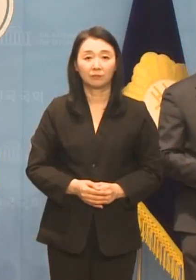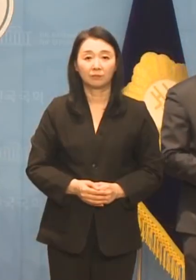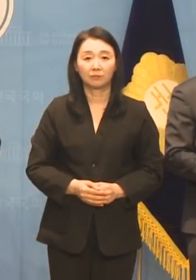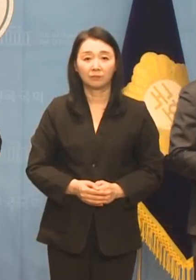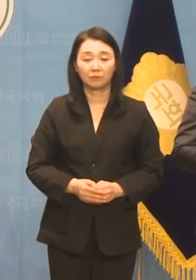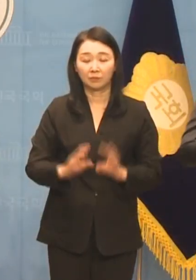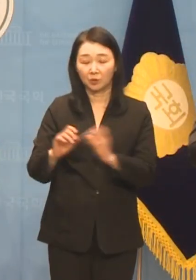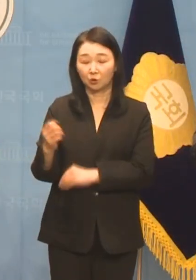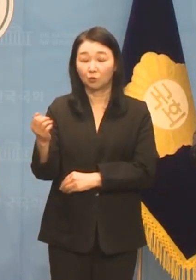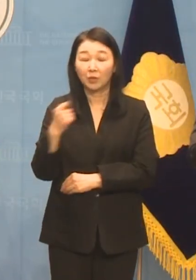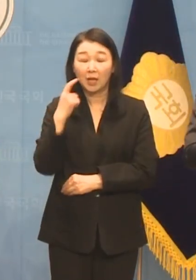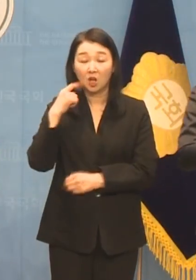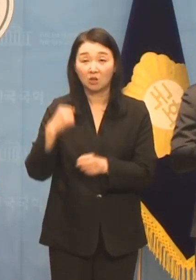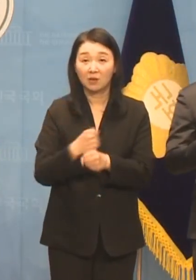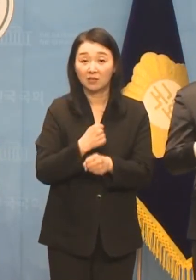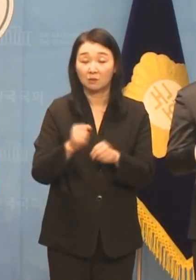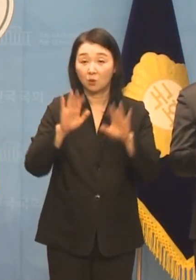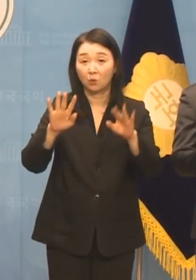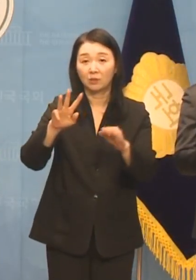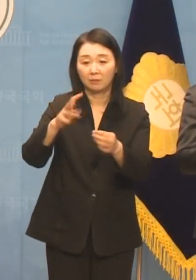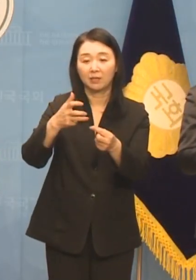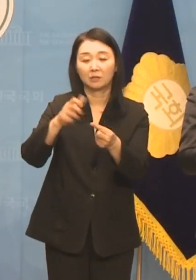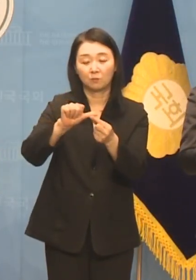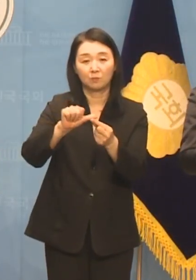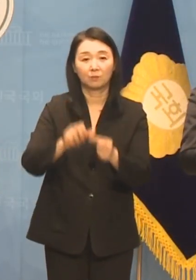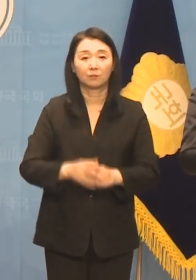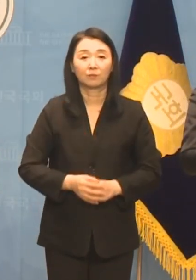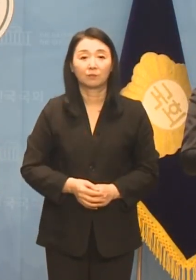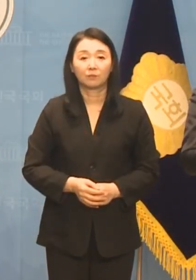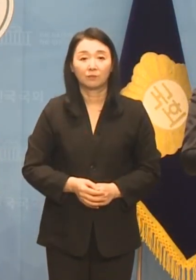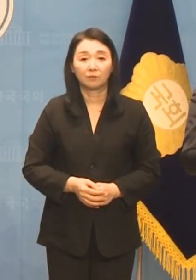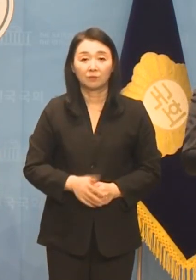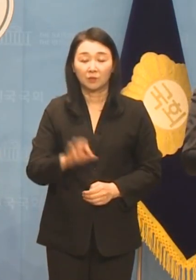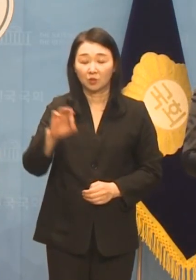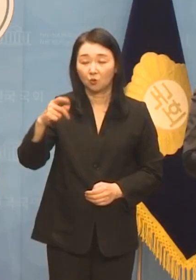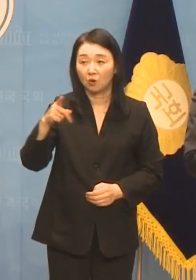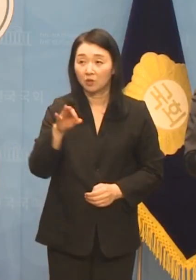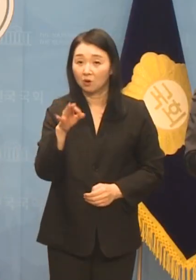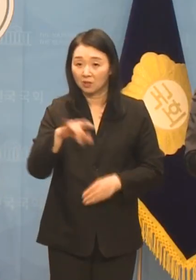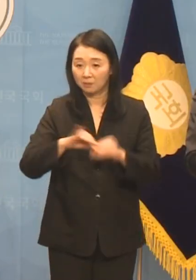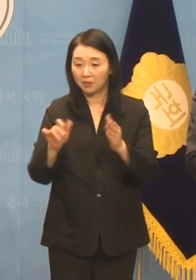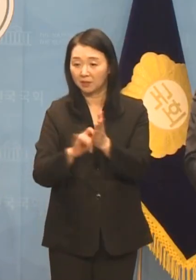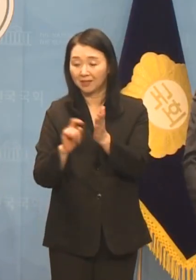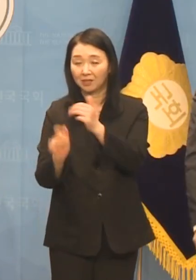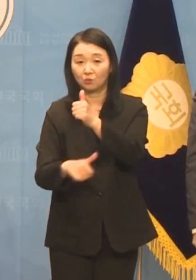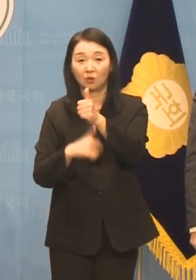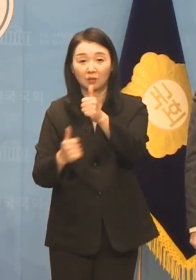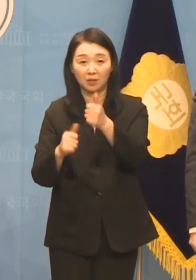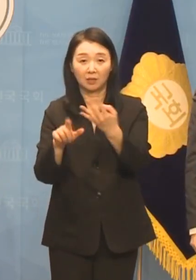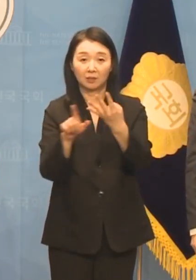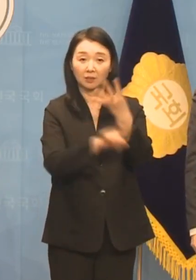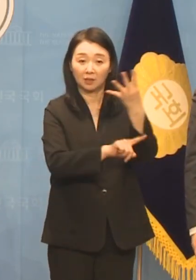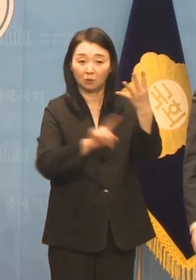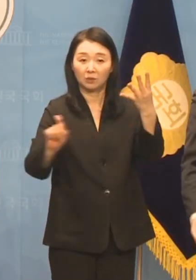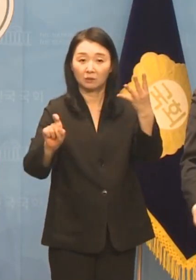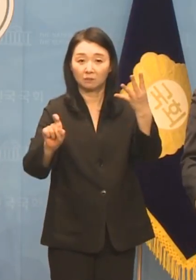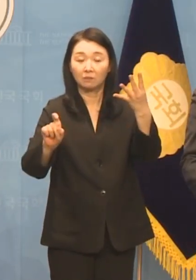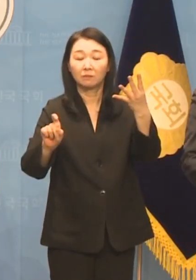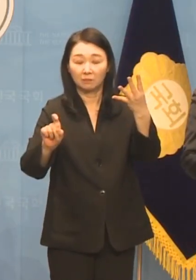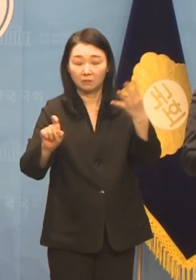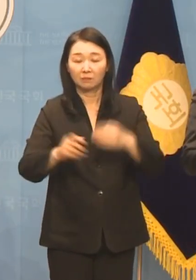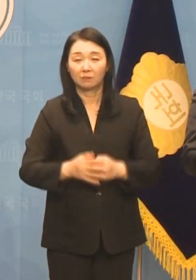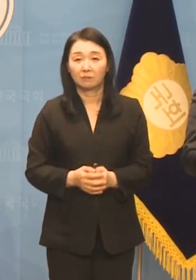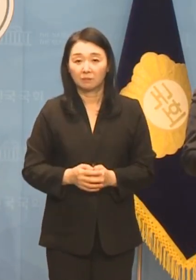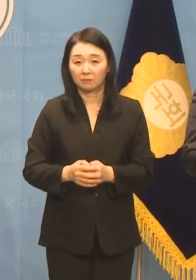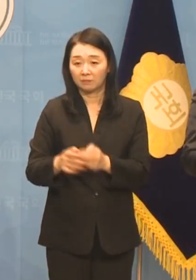네, 국민의힘 거짓말 시리즈 85번째 말씀드리겠습니다. 권영세 국민의힘 비상대책위원장이 4월 10일에 열린